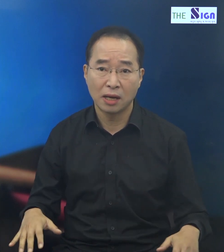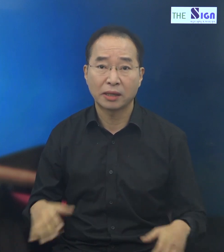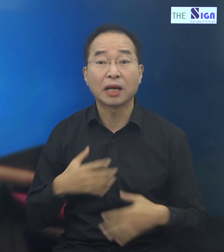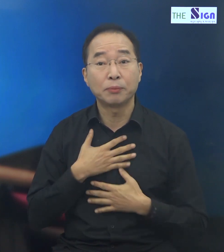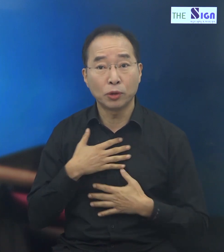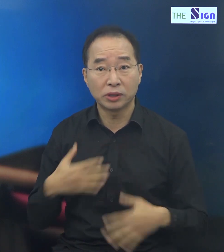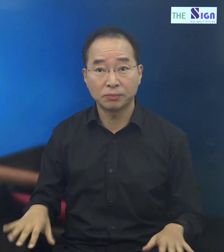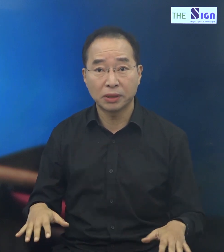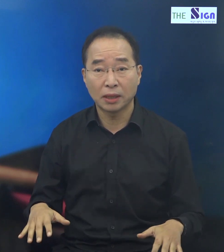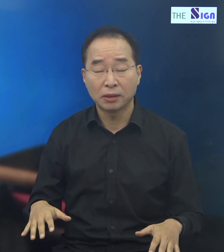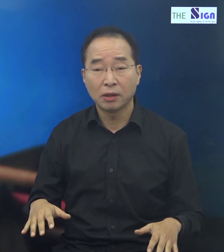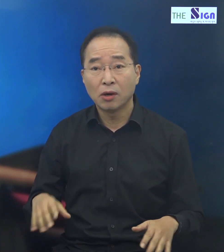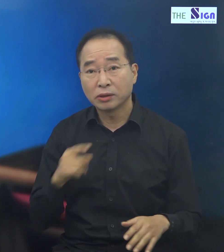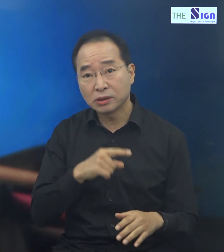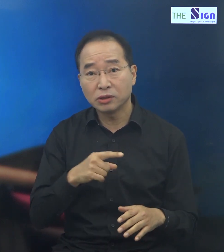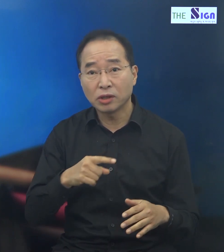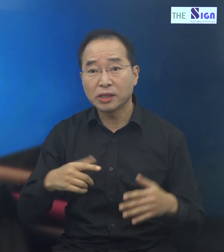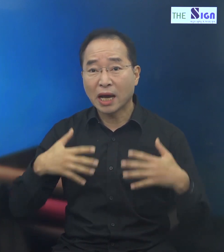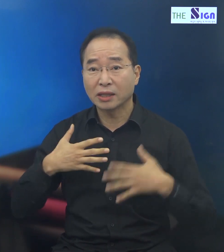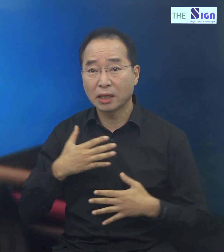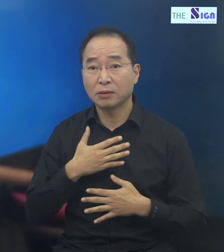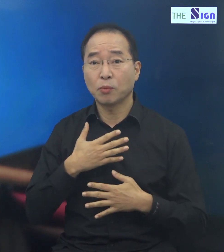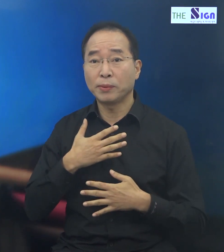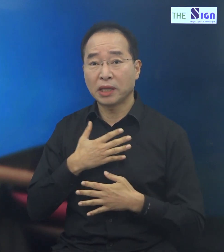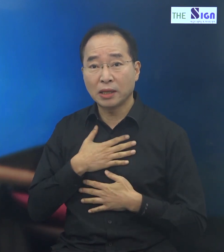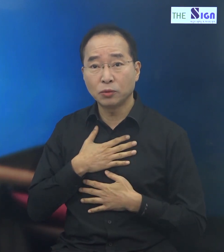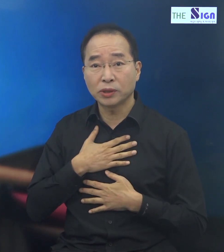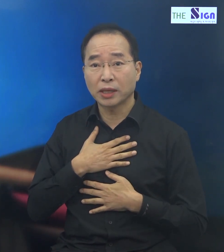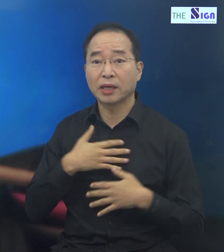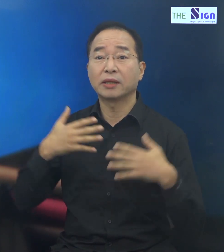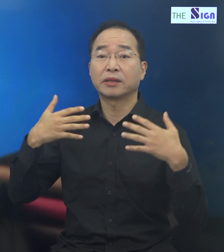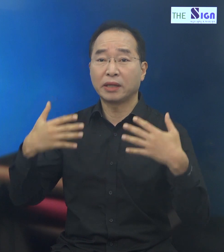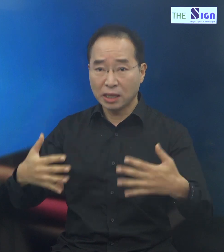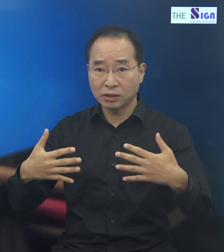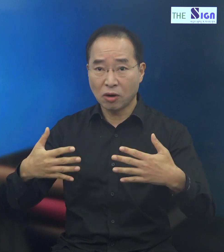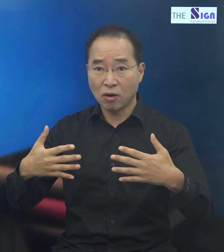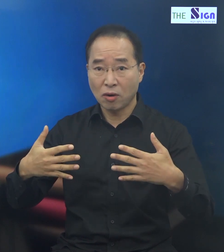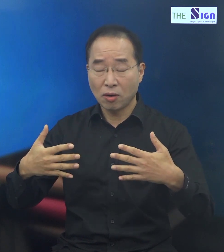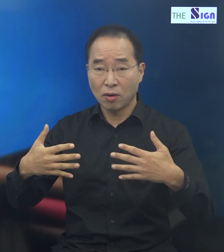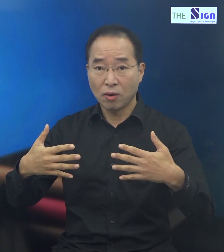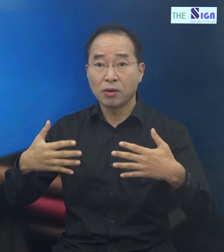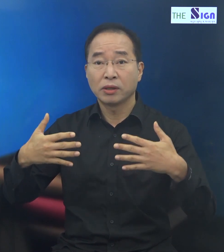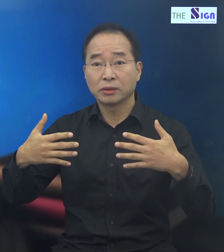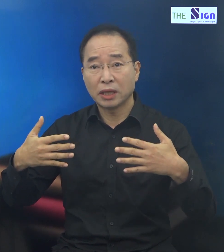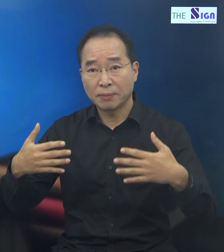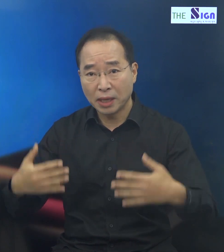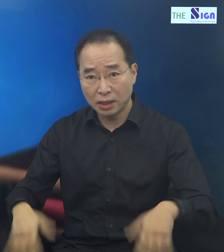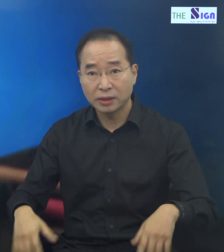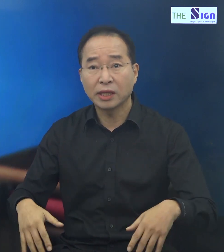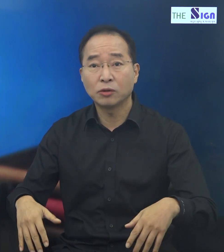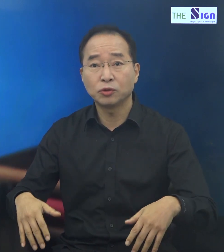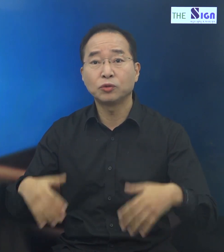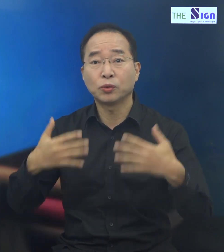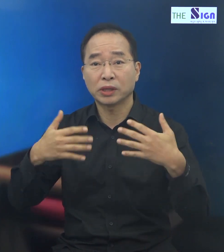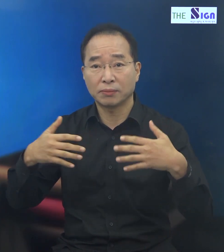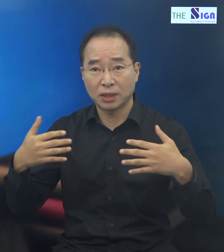지치다라는 표현을 씁니다. 어쨌든 여기는 약하다는 몸에 대는 동작이나 떼서 그 다음에 내려주는 동작입니다.